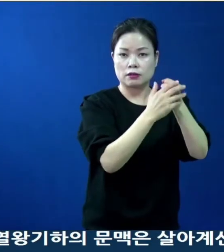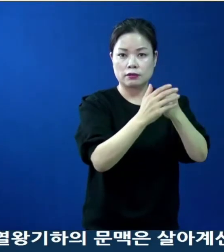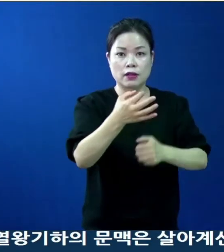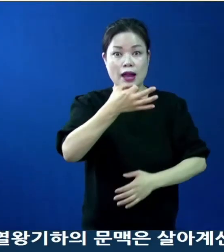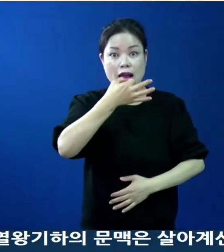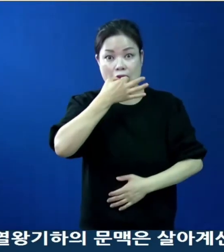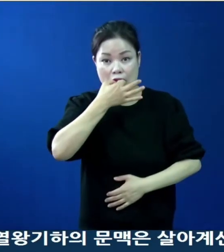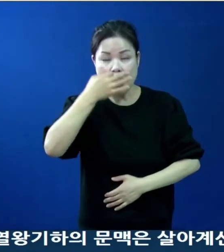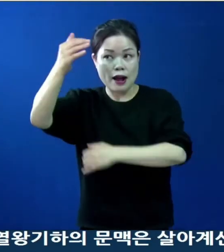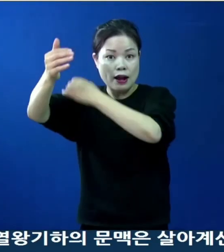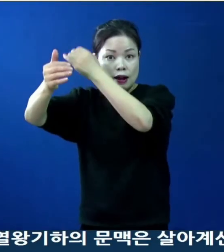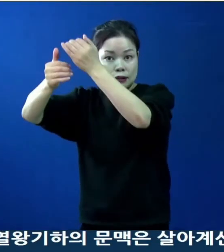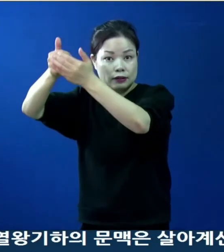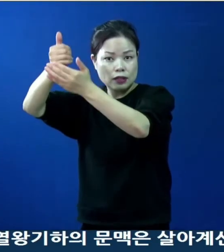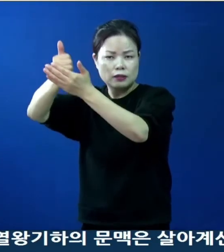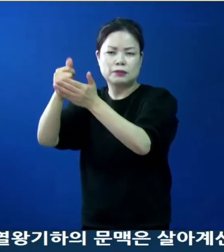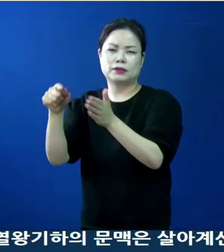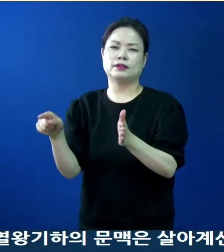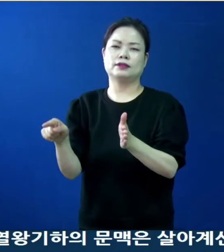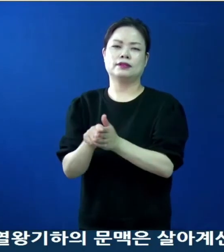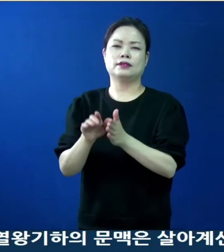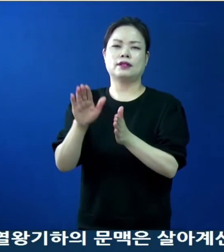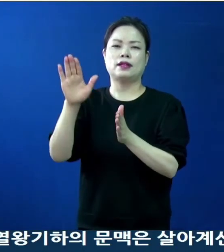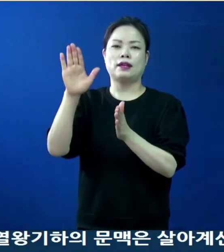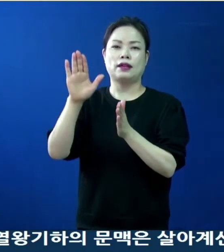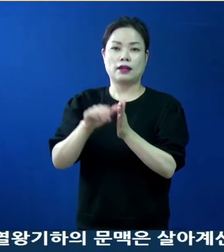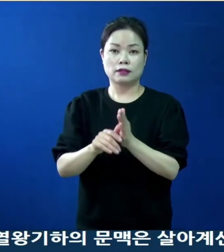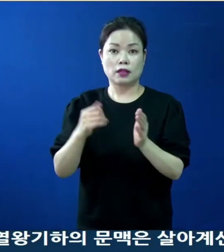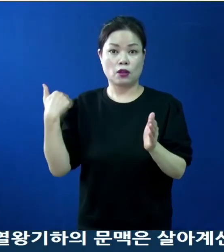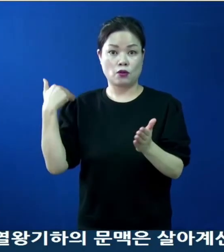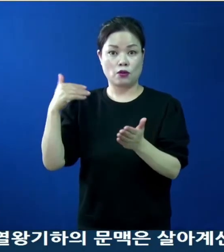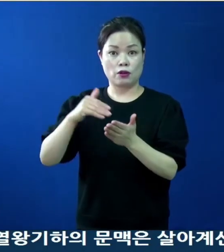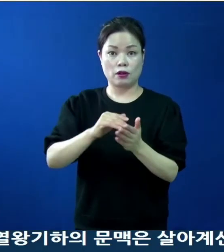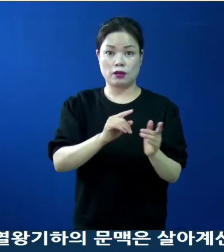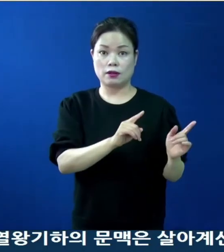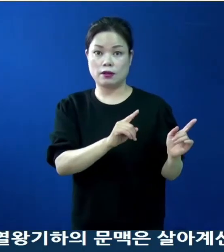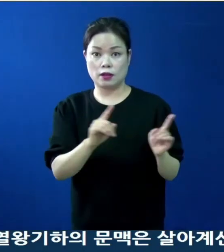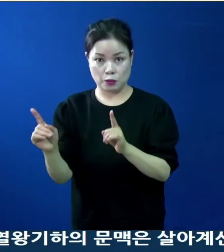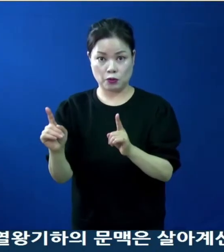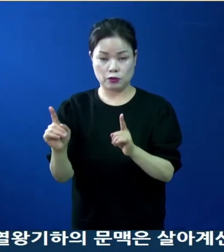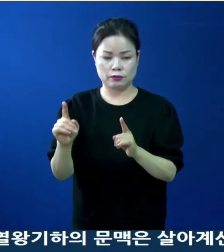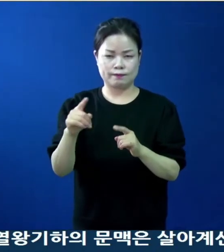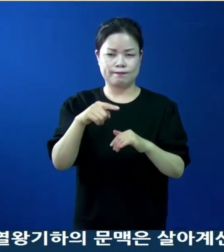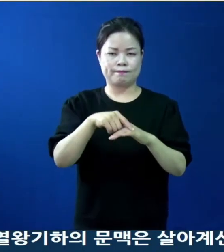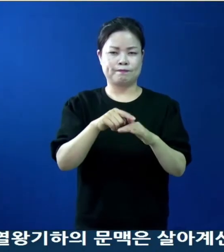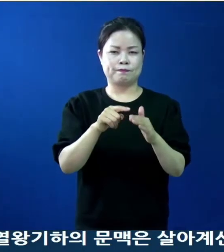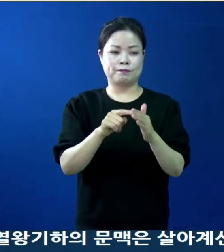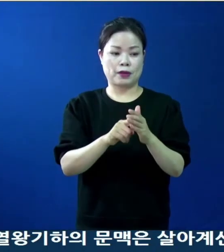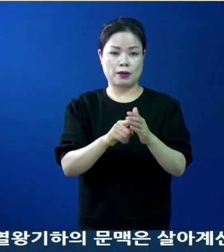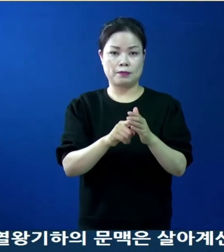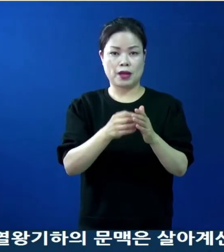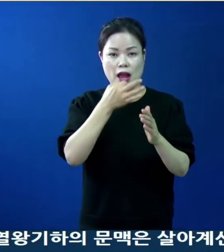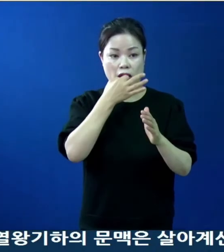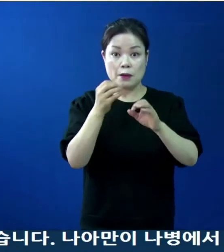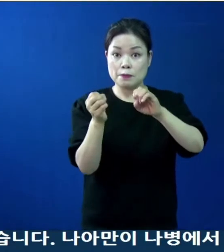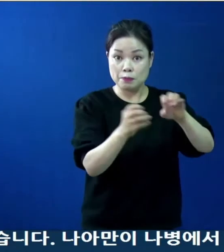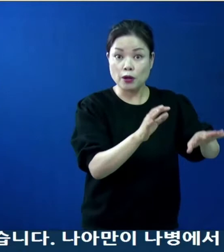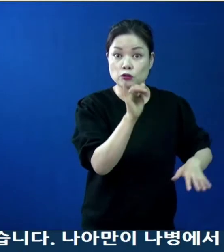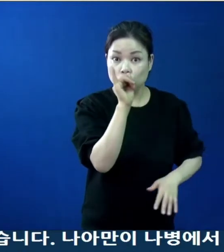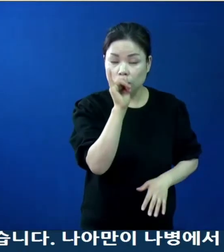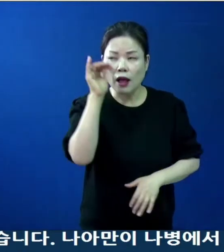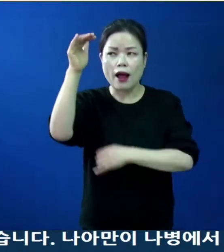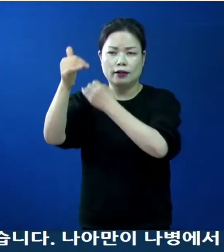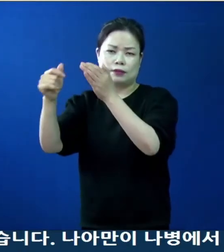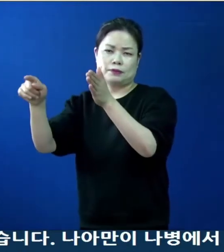탐욕은 하나님을 신뢰할 때 회복될 수 있습니다. 그 마음을 버릴 수 있습니다. 오늘 이 시간 정말